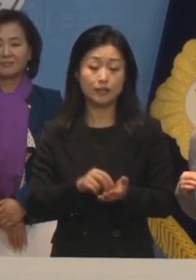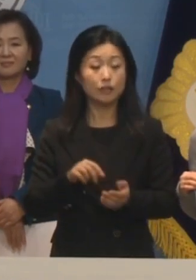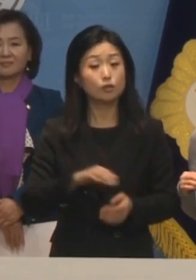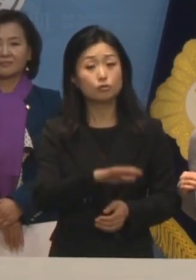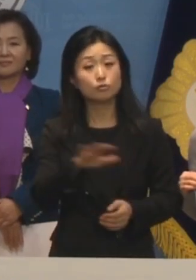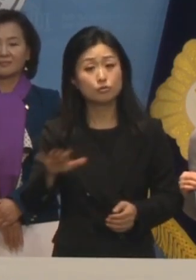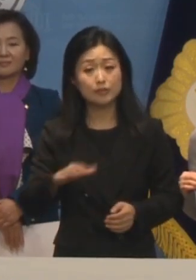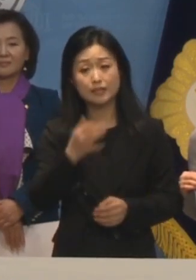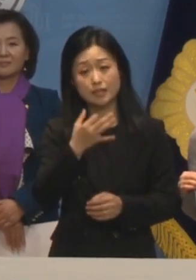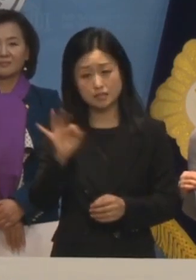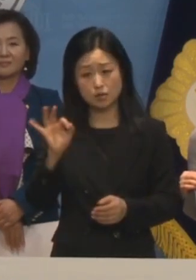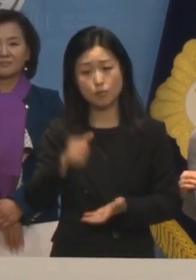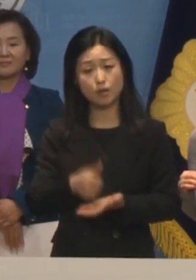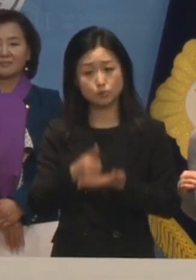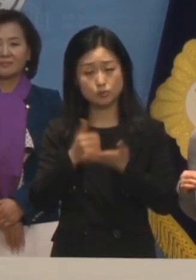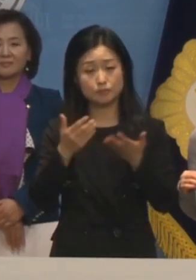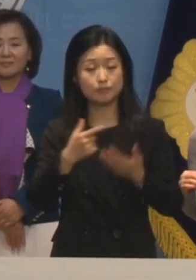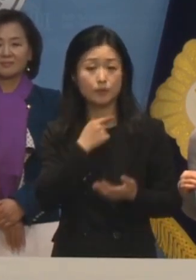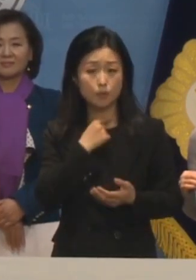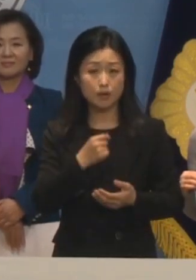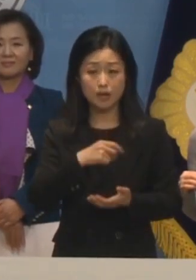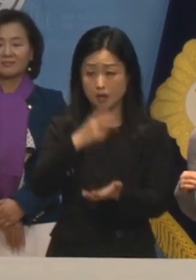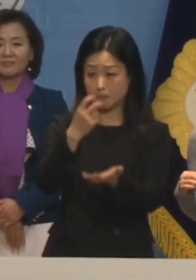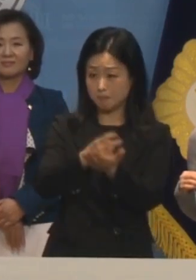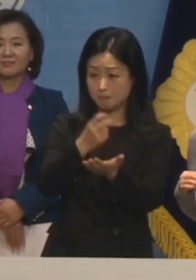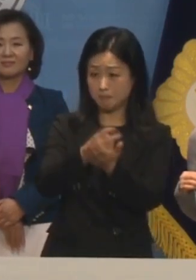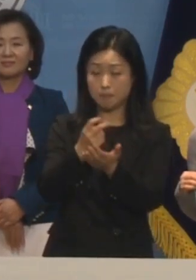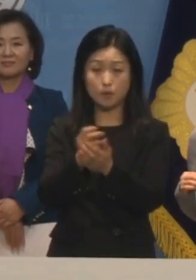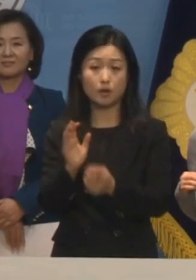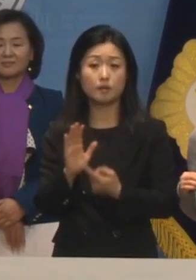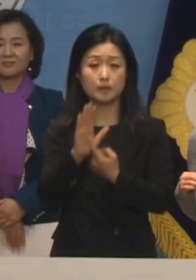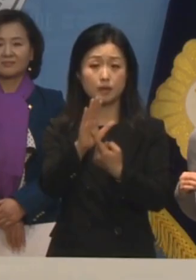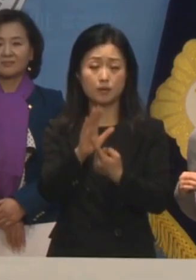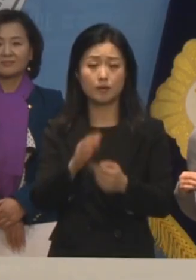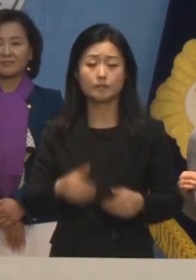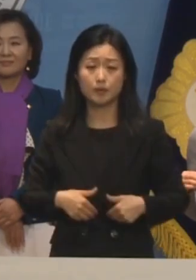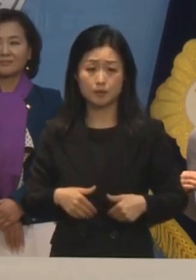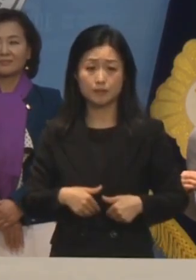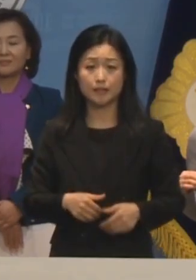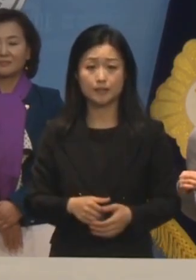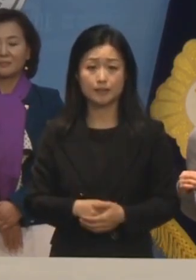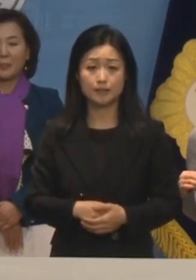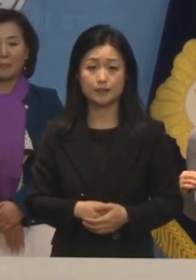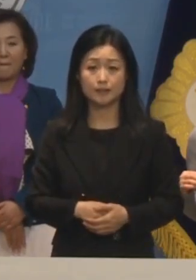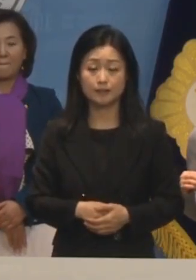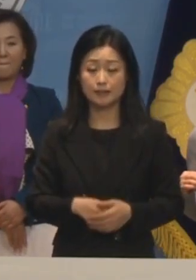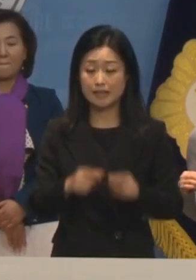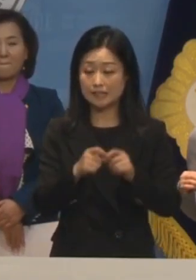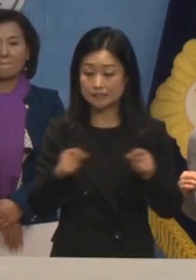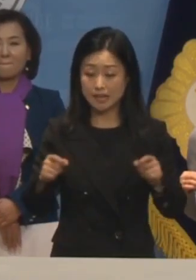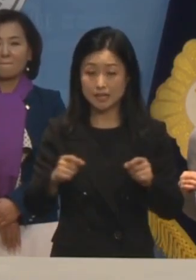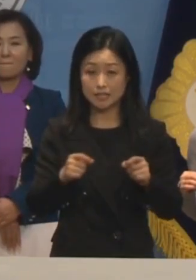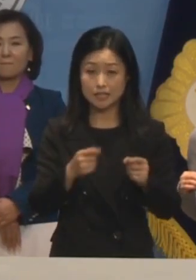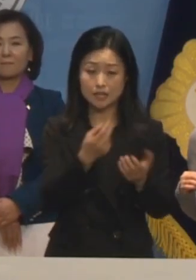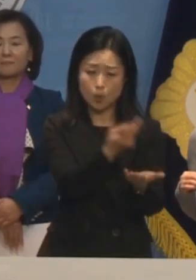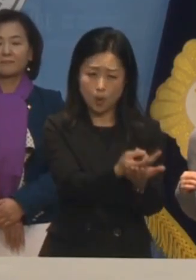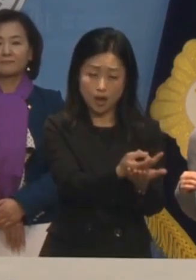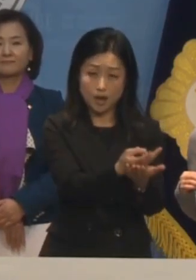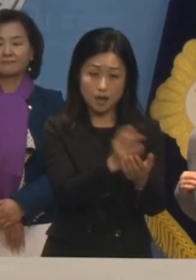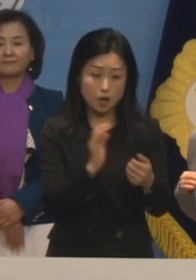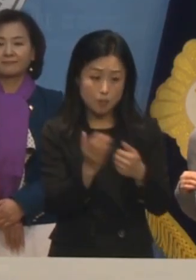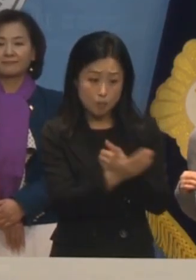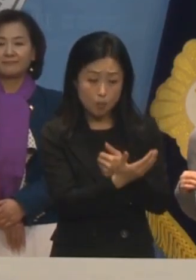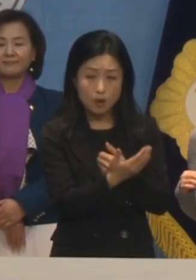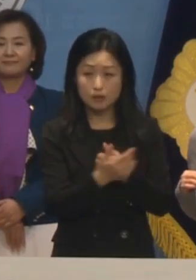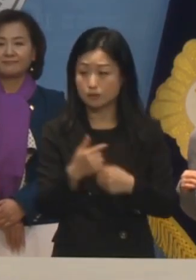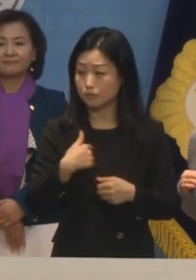대한 인정과 존중은 법과 제도로 표현되어져야 합니다. 장교양의 경우 임금 가이드라인조차 없습니다.